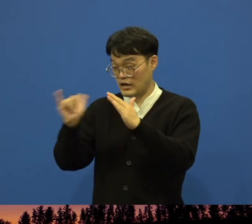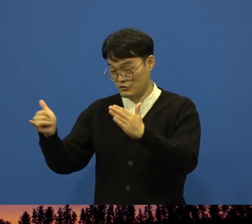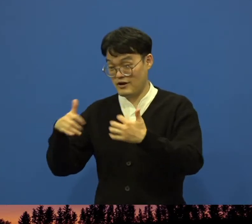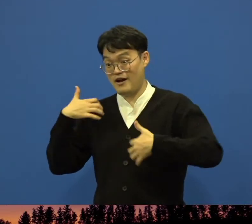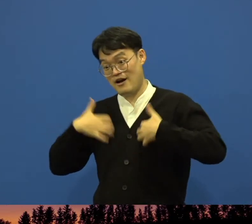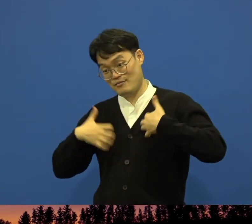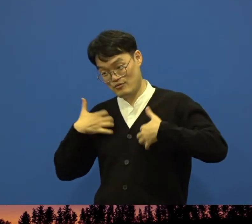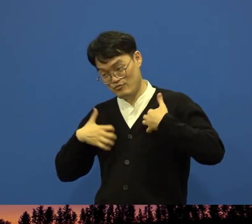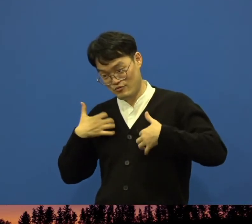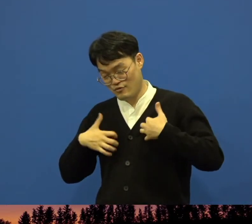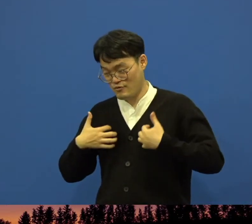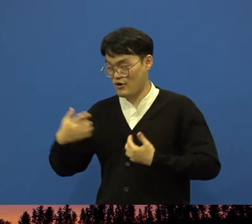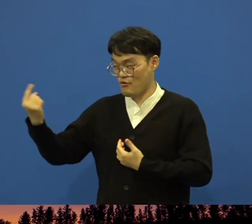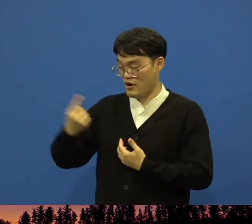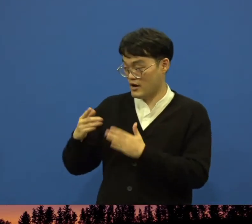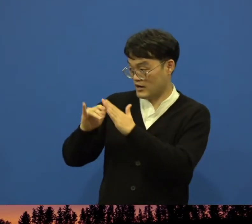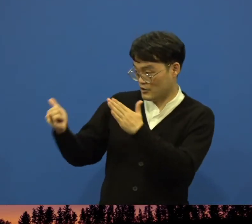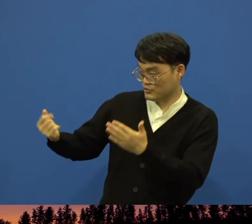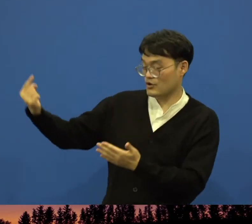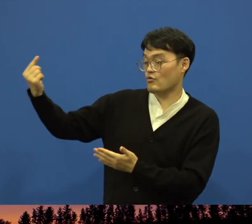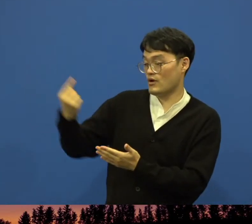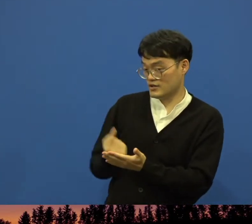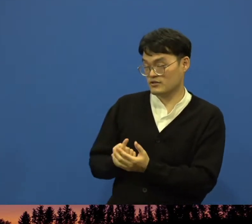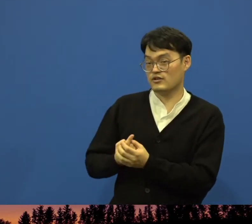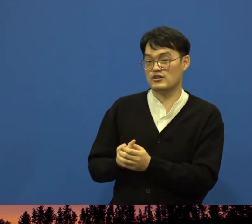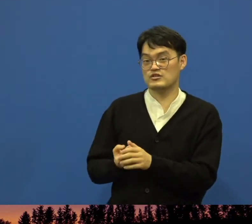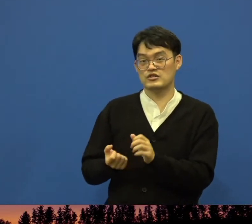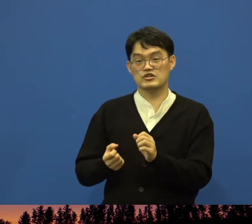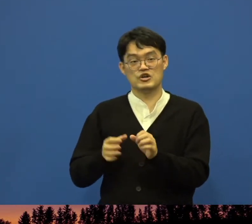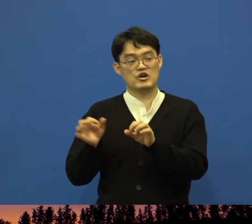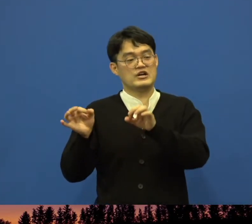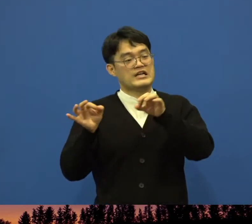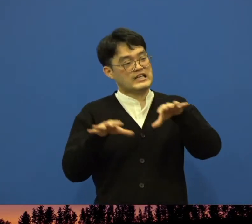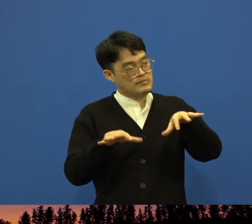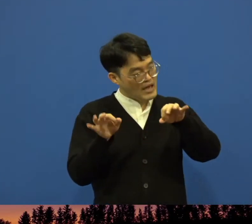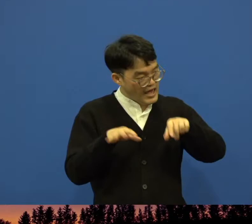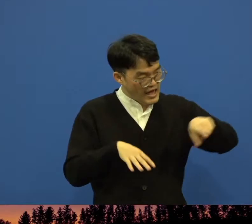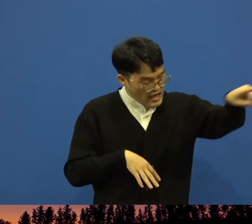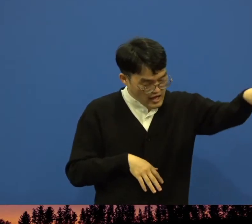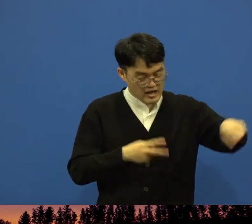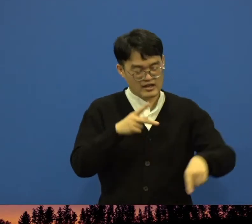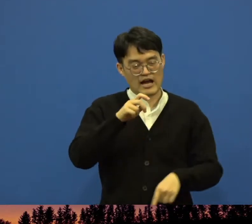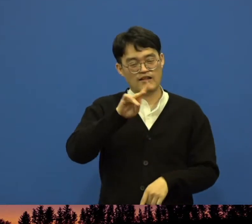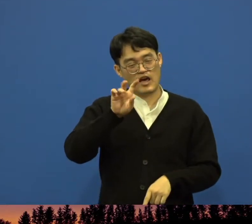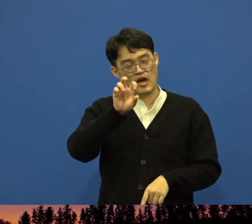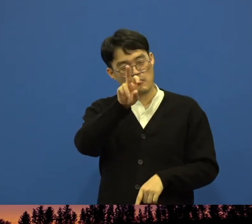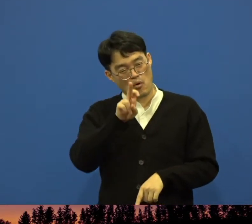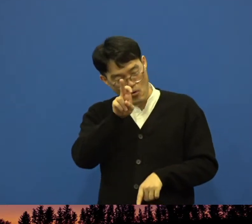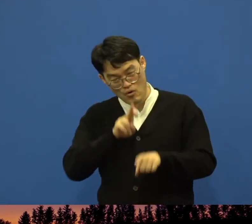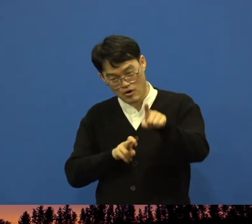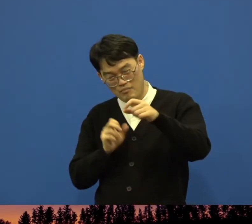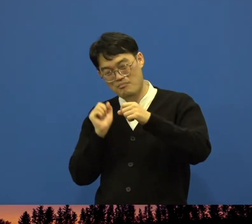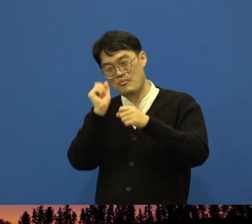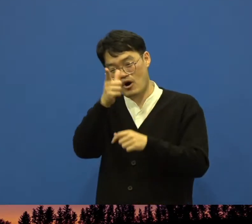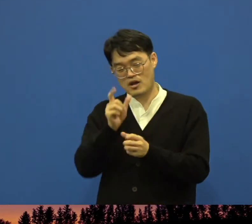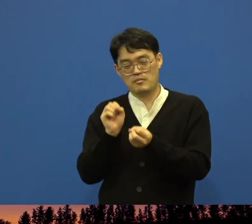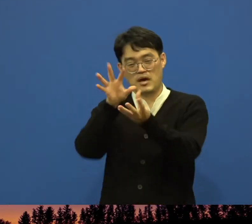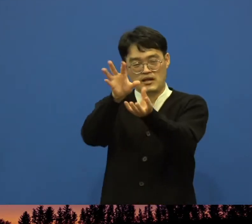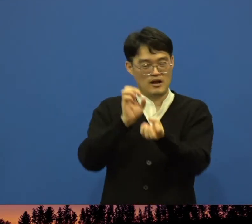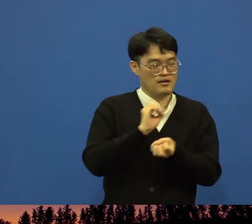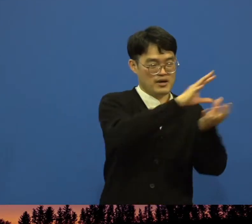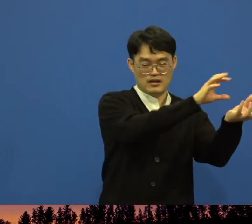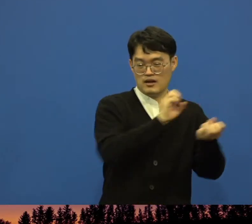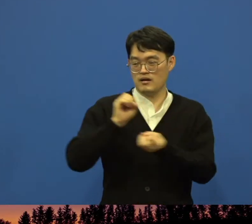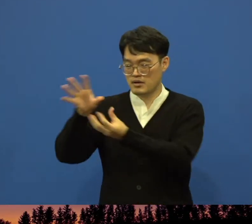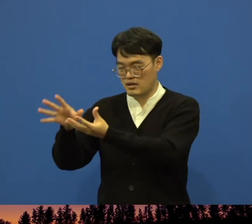기쁨으로 다 가족들이 와서 저 뭐 김해 뭐 다대포까지 이제 배달하는데 왜 뭐 막